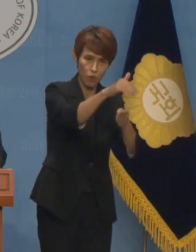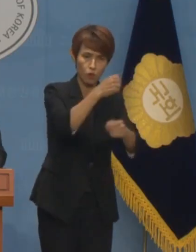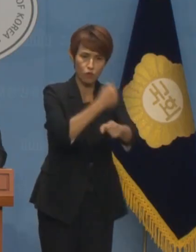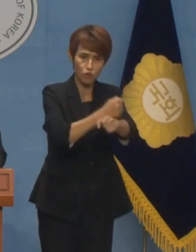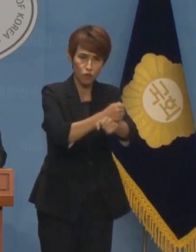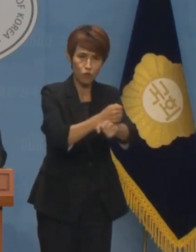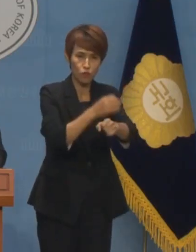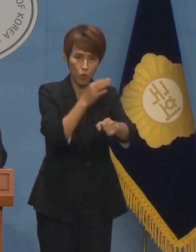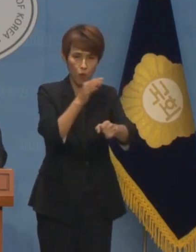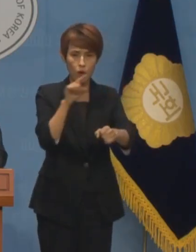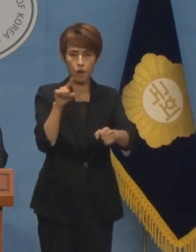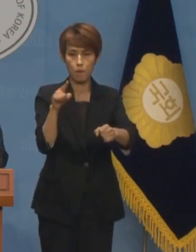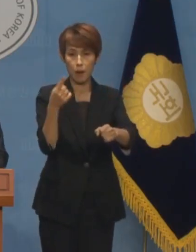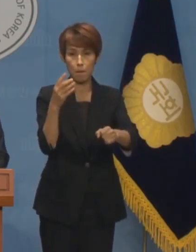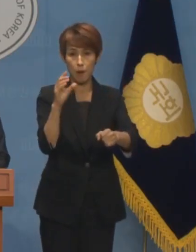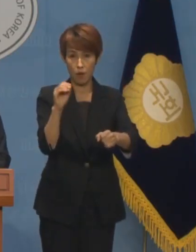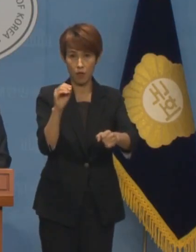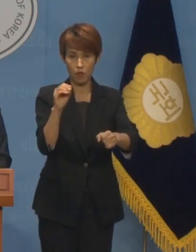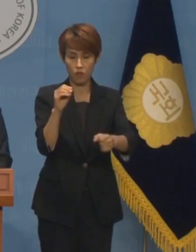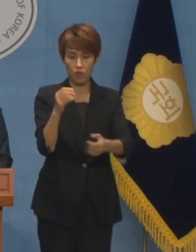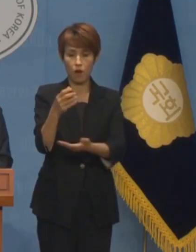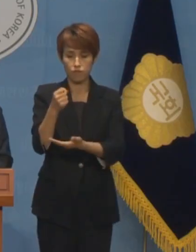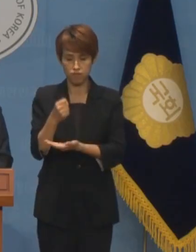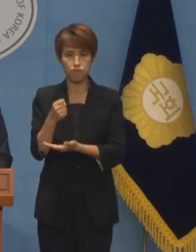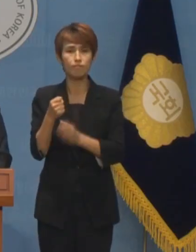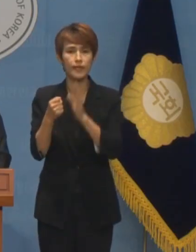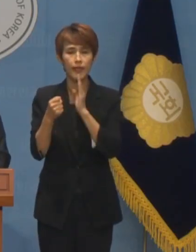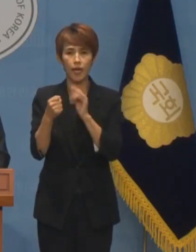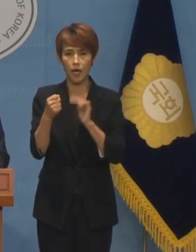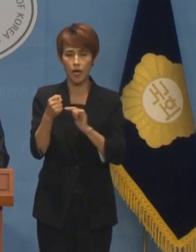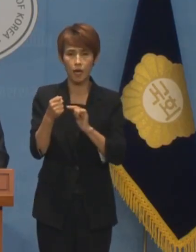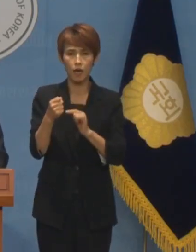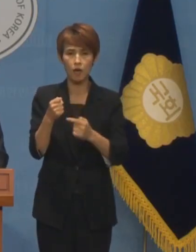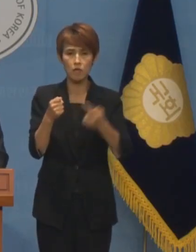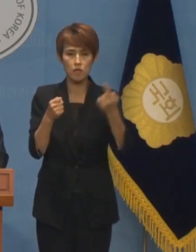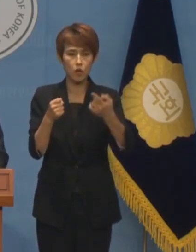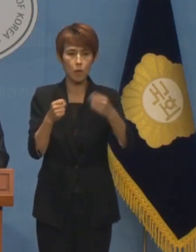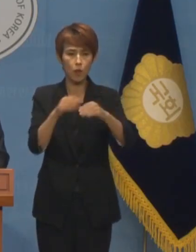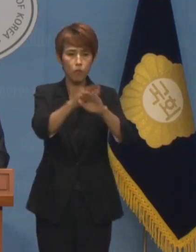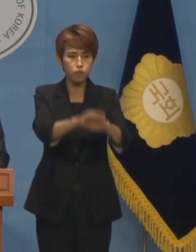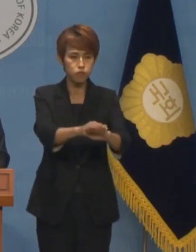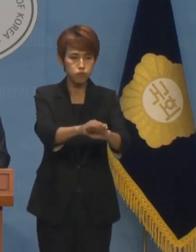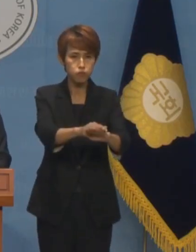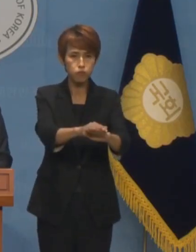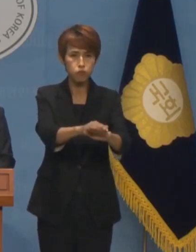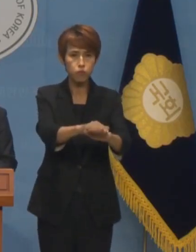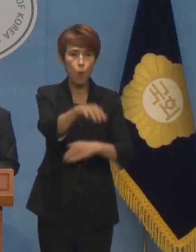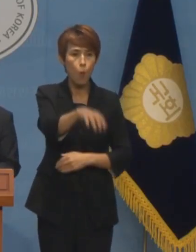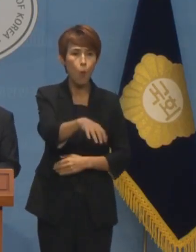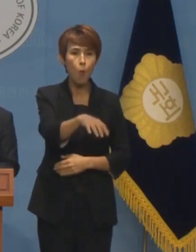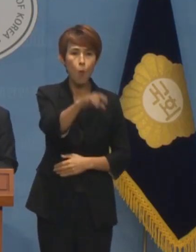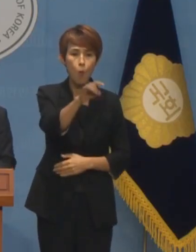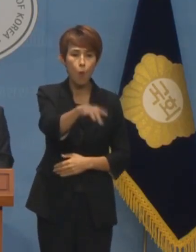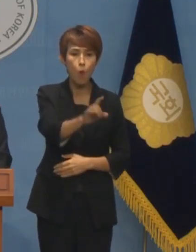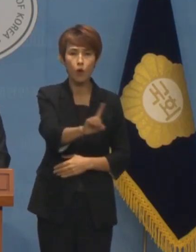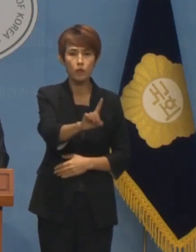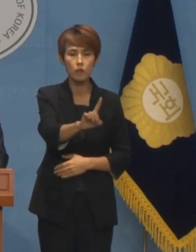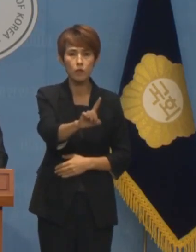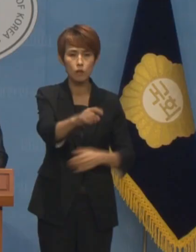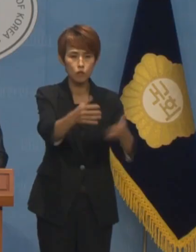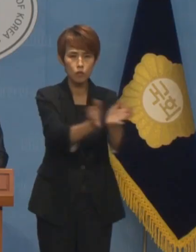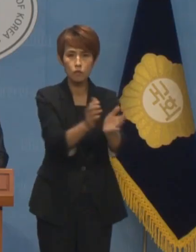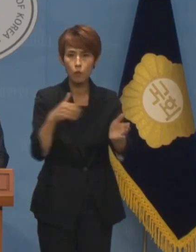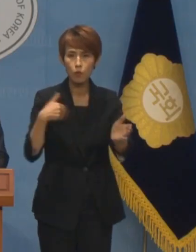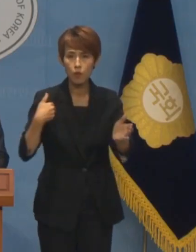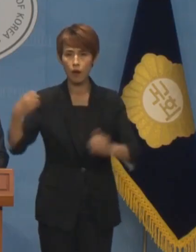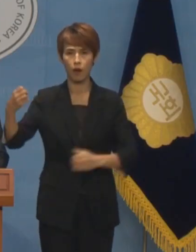원 정도가 자신의 매출인데 그 1,000만 원을 보관해 놓은 그 재무그룹을